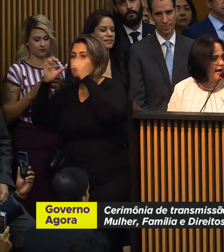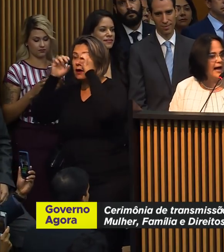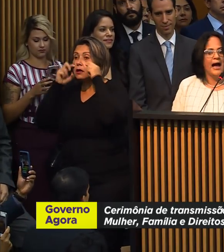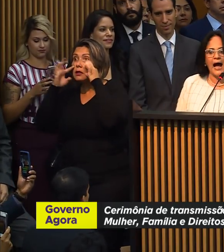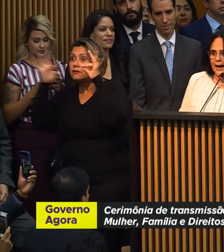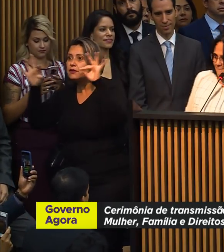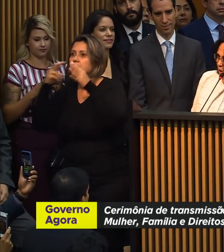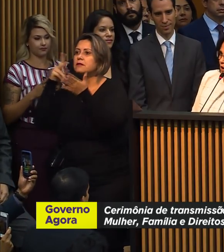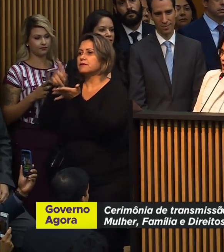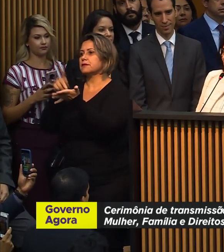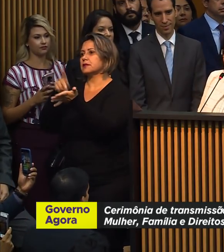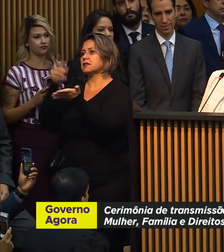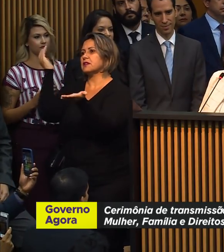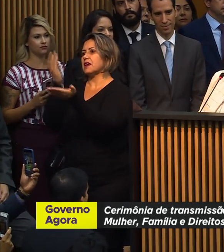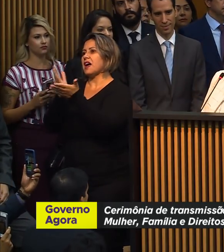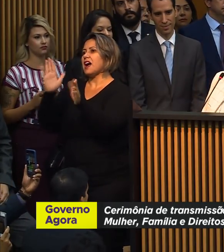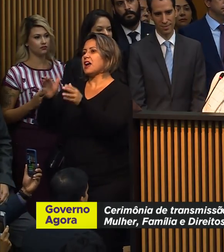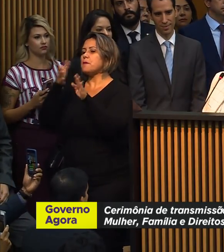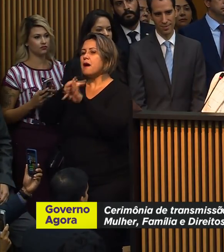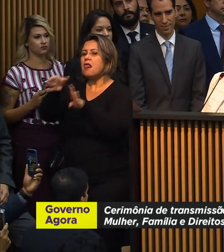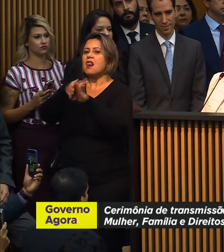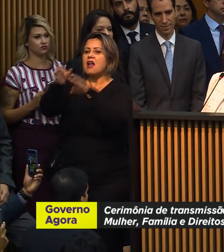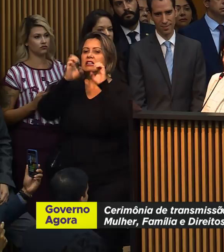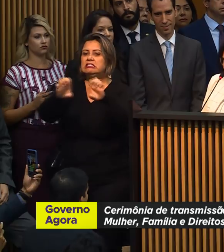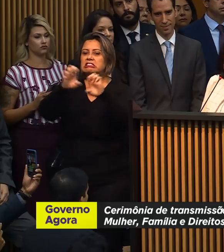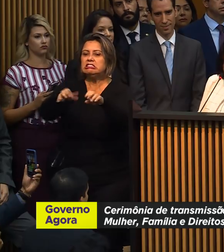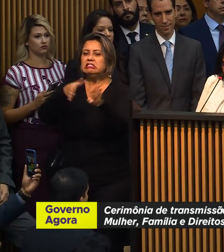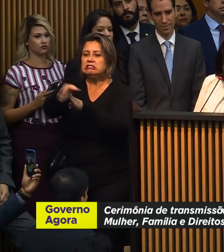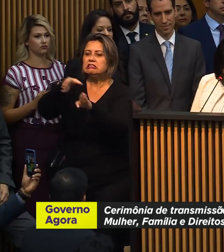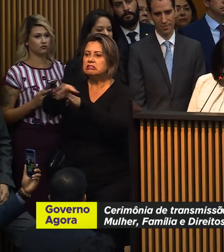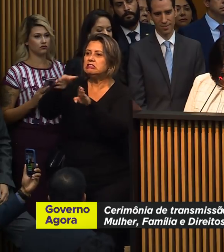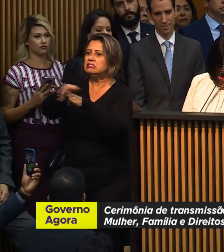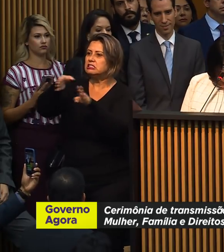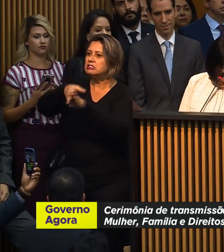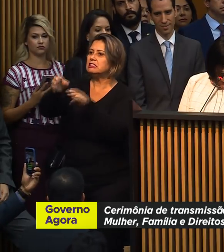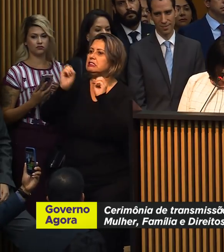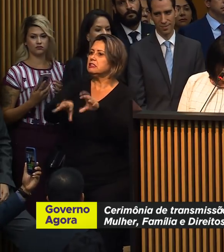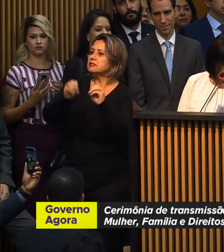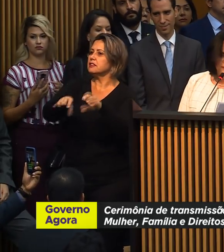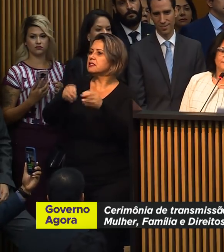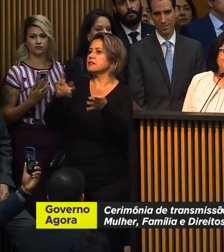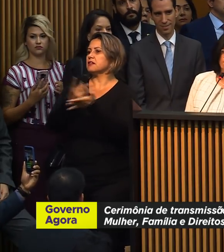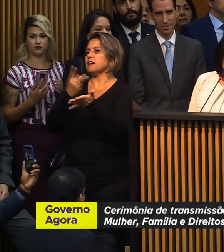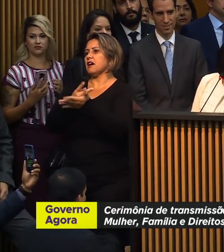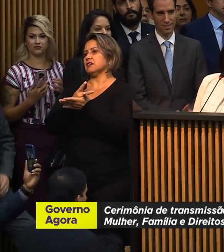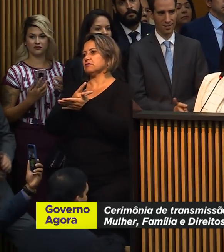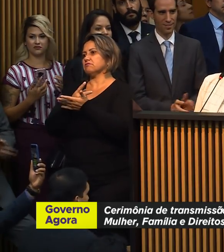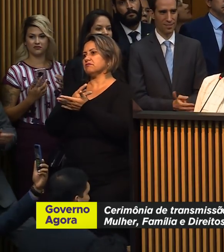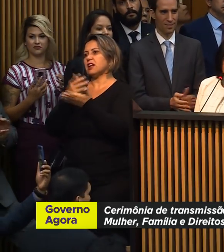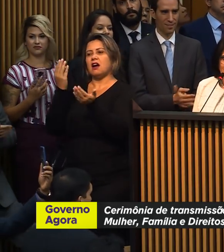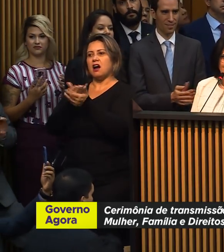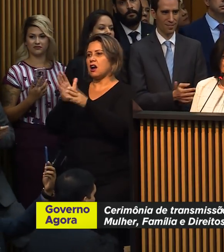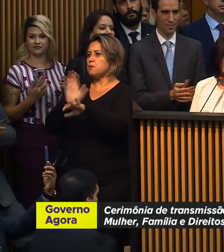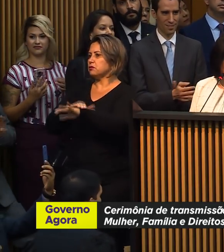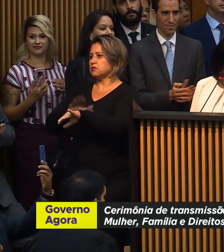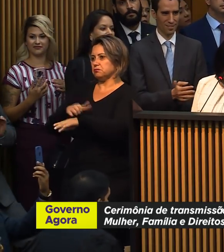para pensar. Acabou a doutrinação ideológica de crianças e adolescentes no Brasil.